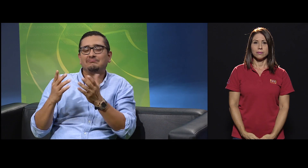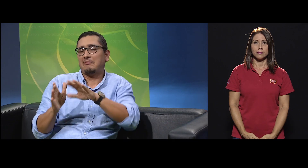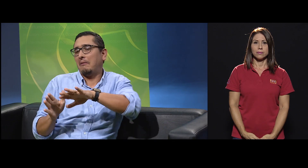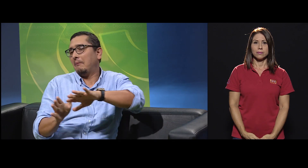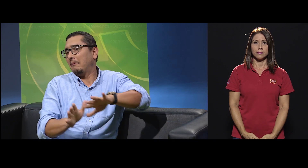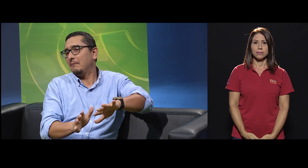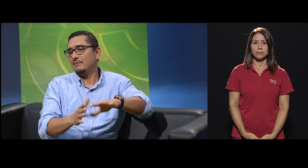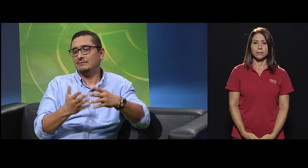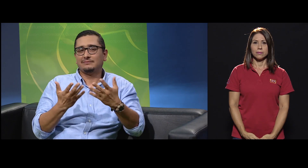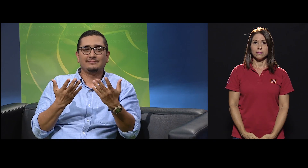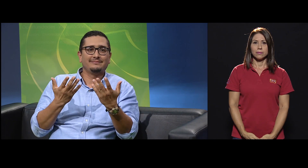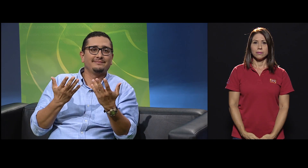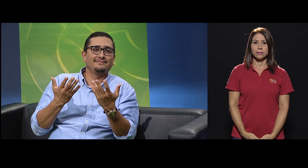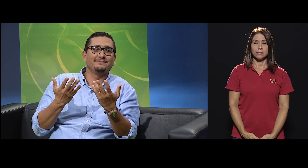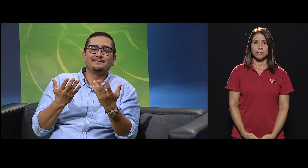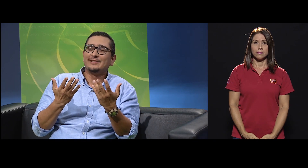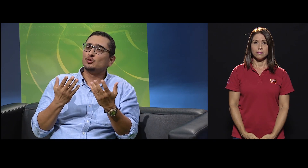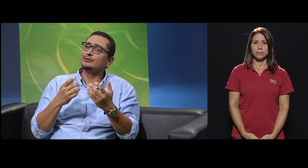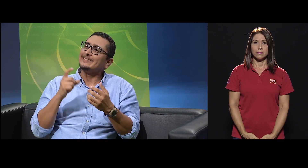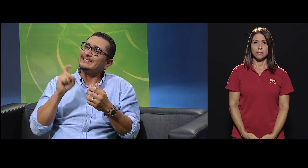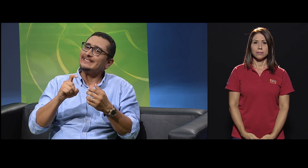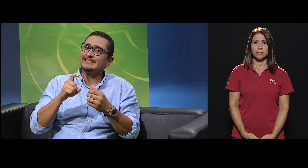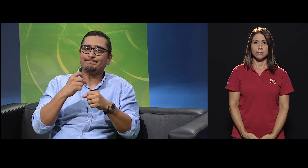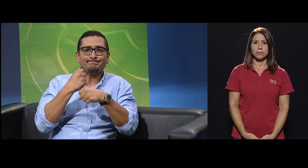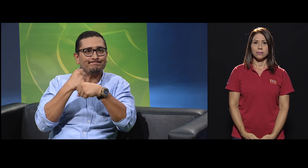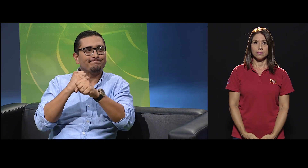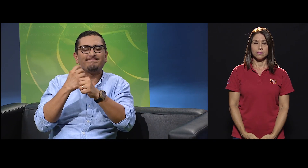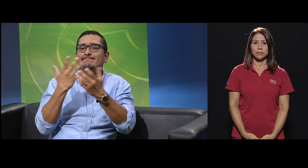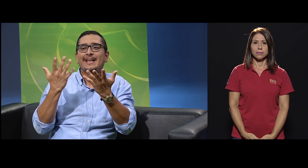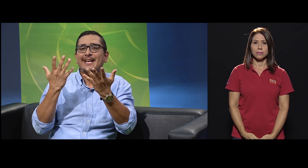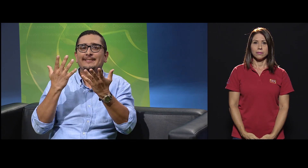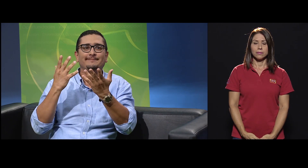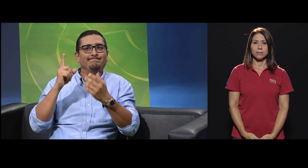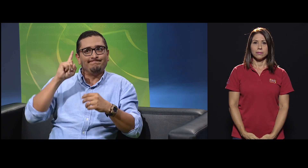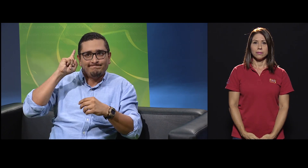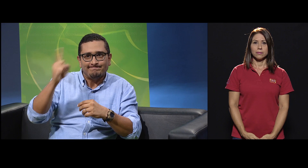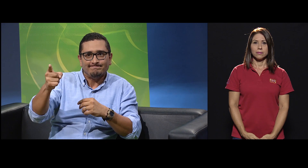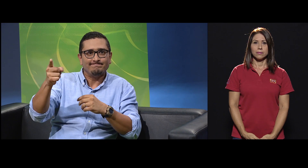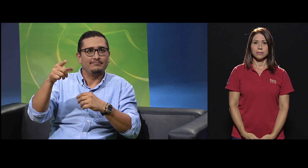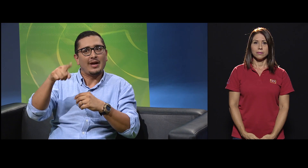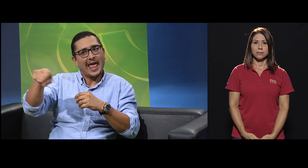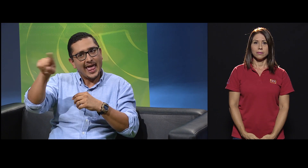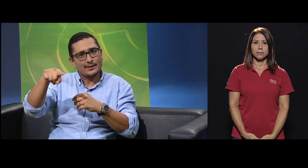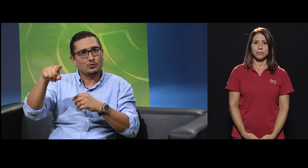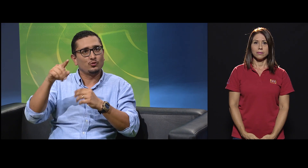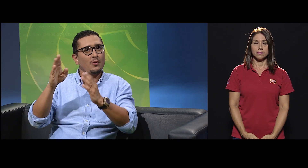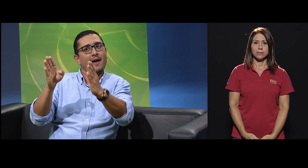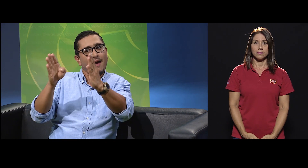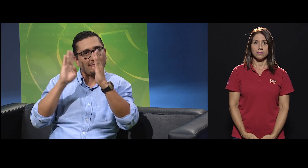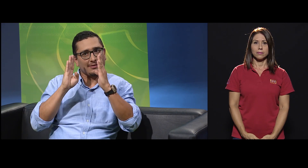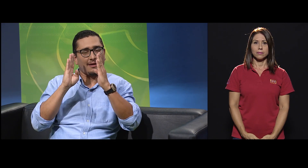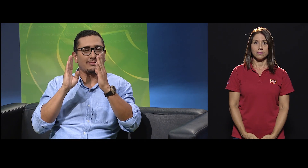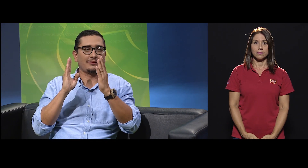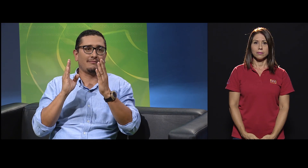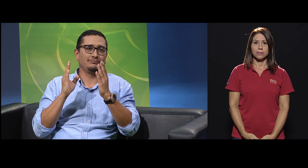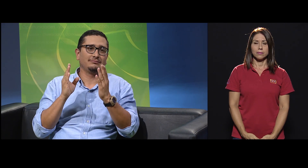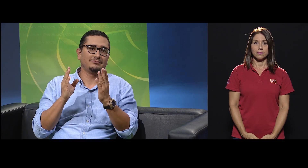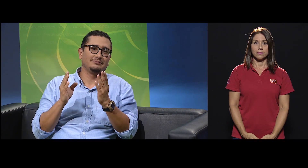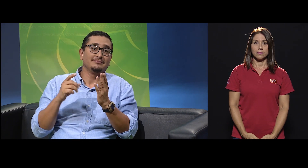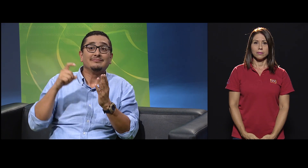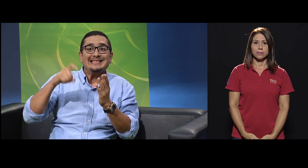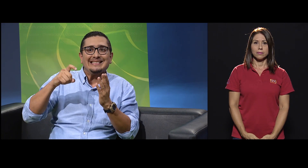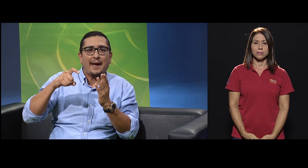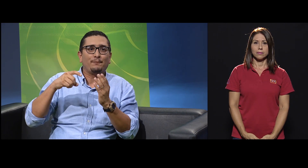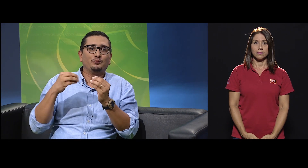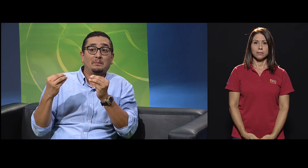segunda categoría. No nos prestan atención. Nosotros necesitamos que ellos